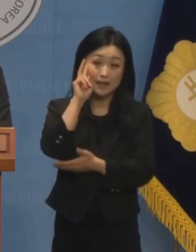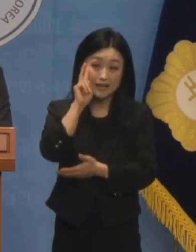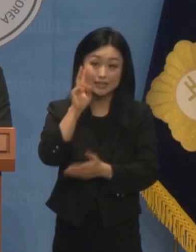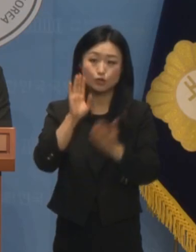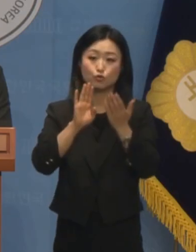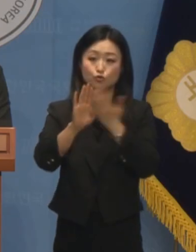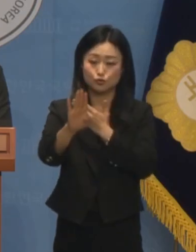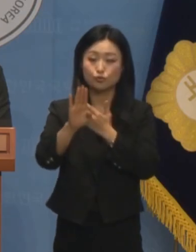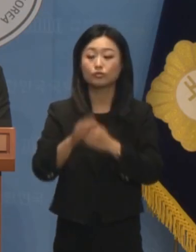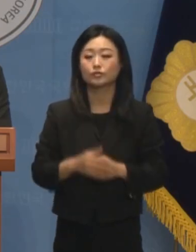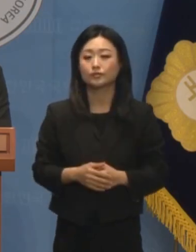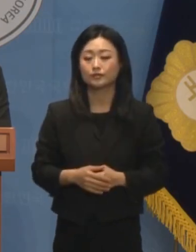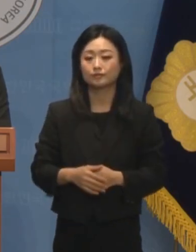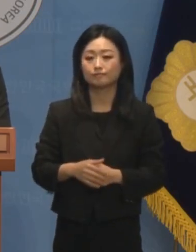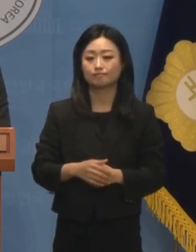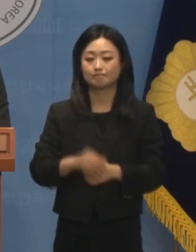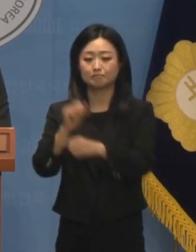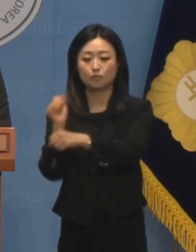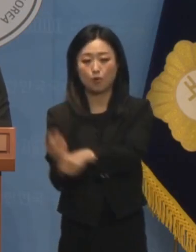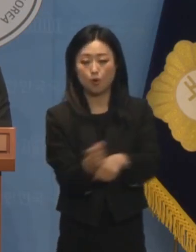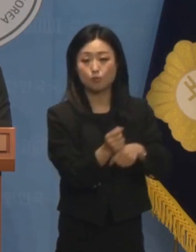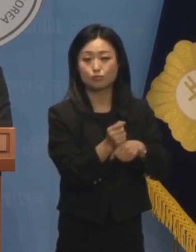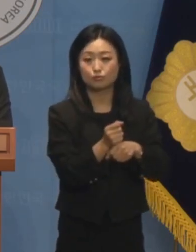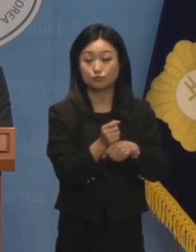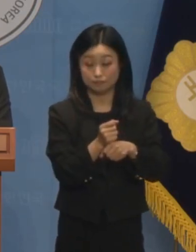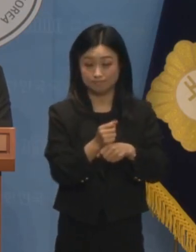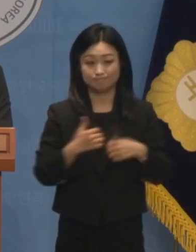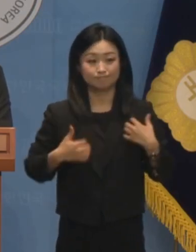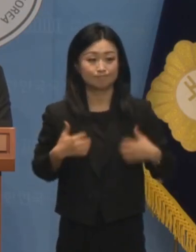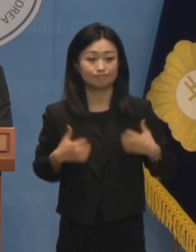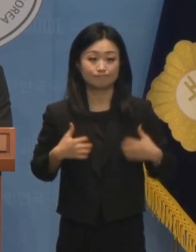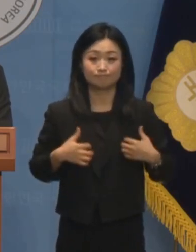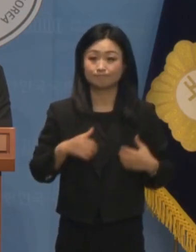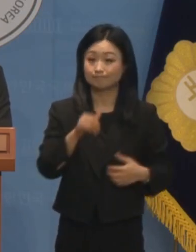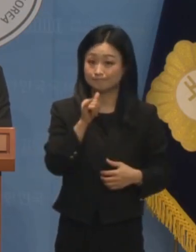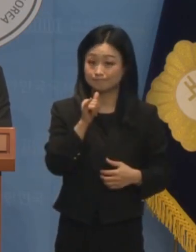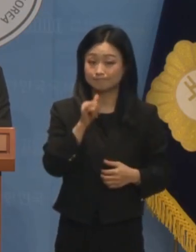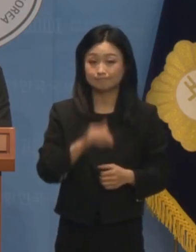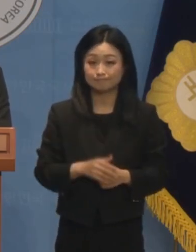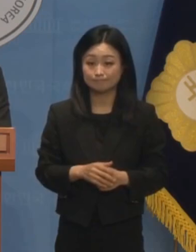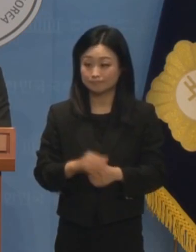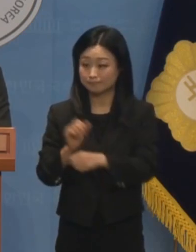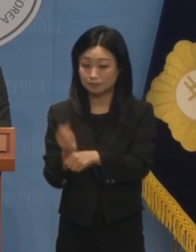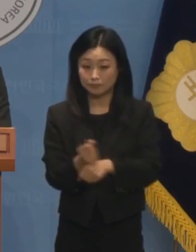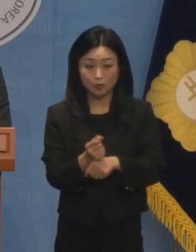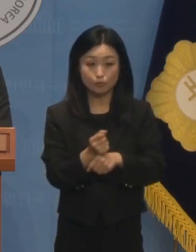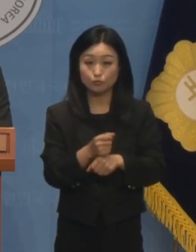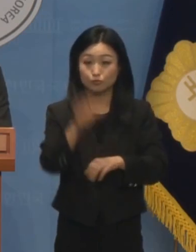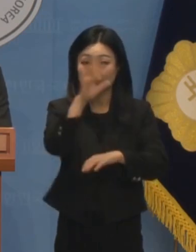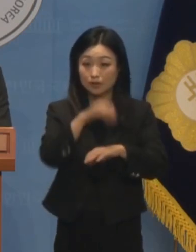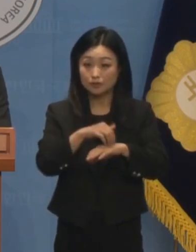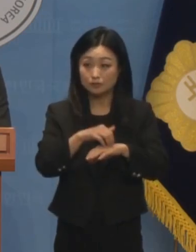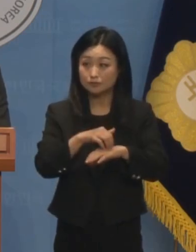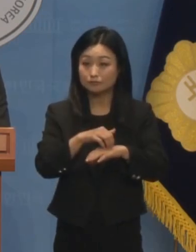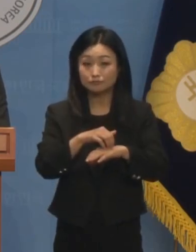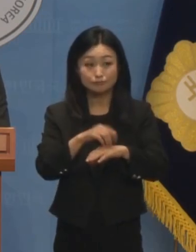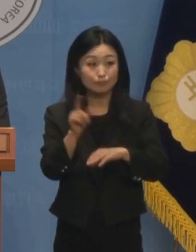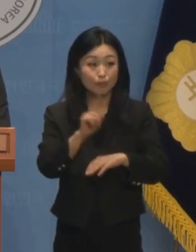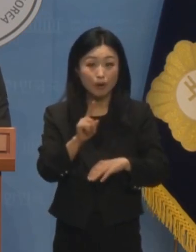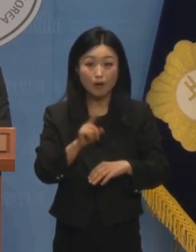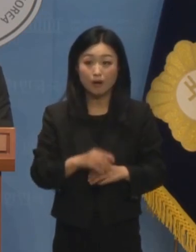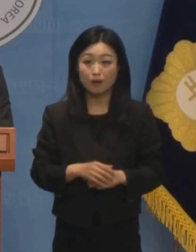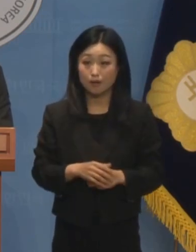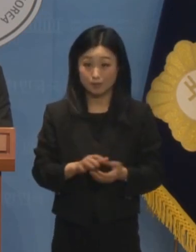뒤로 그 무슨 반성과 성찰도 전혀 없는 골프 회동 그 자체로 다시 거센